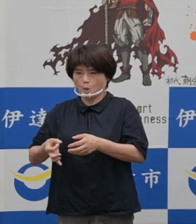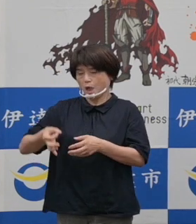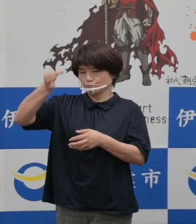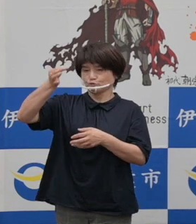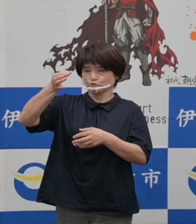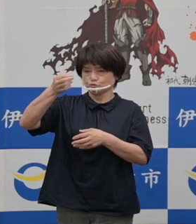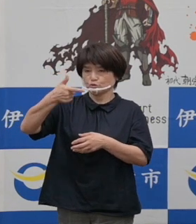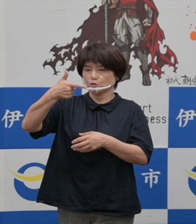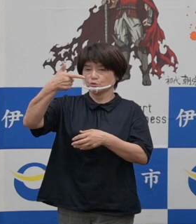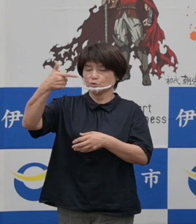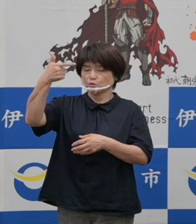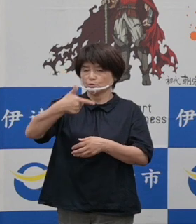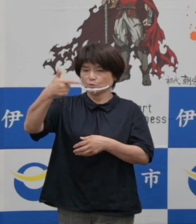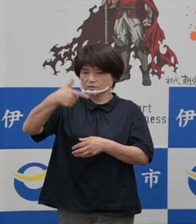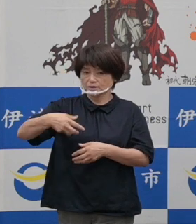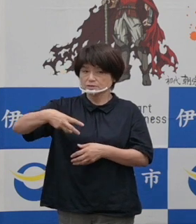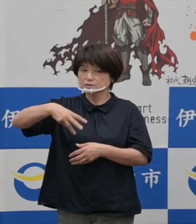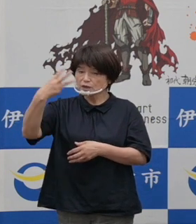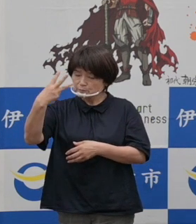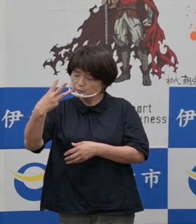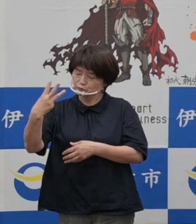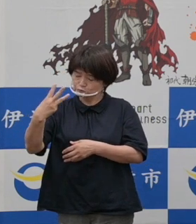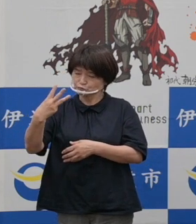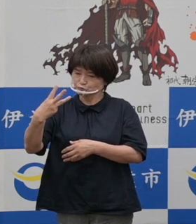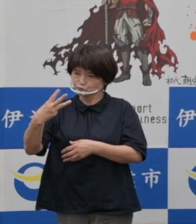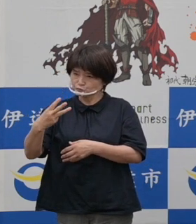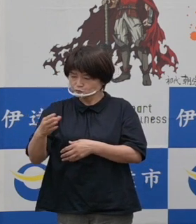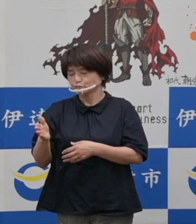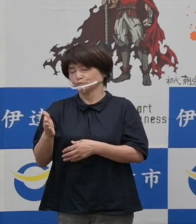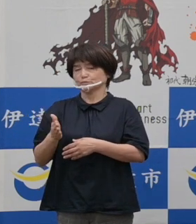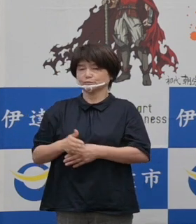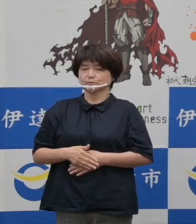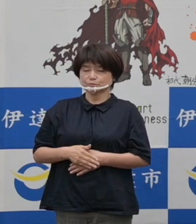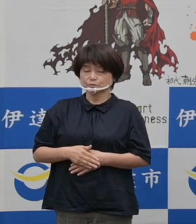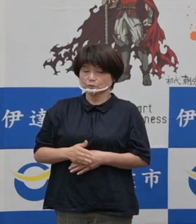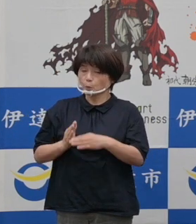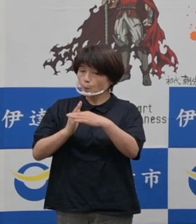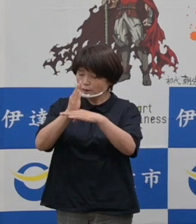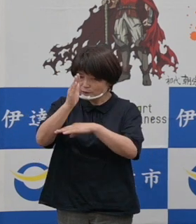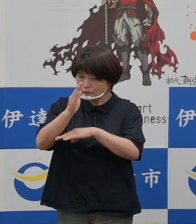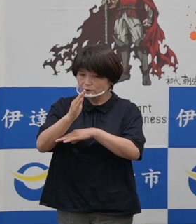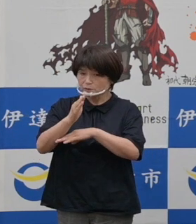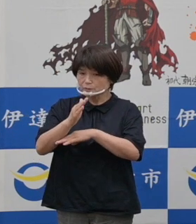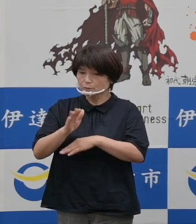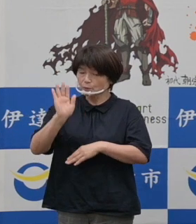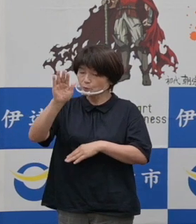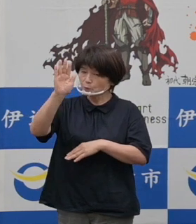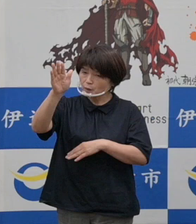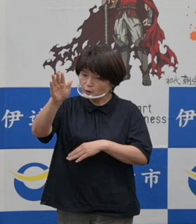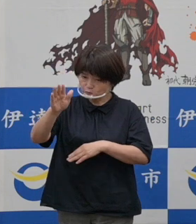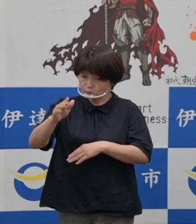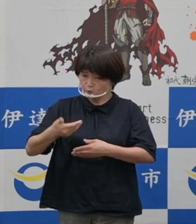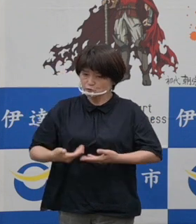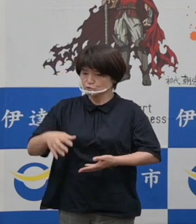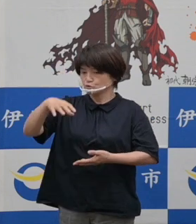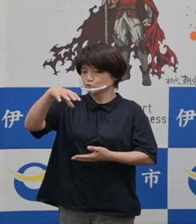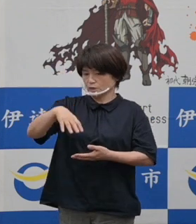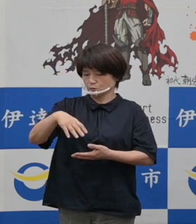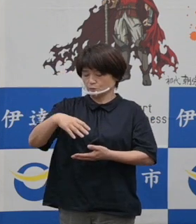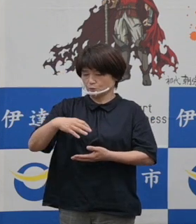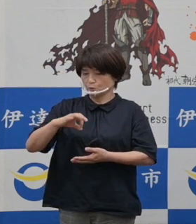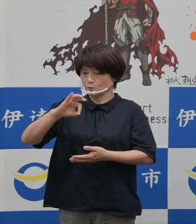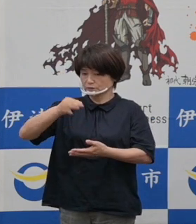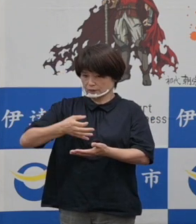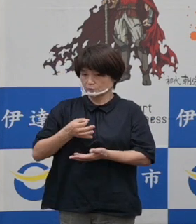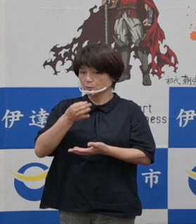6363万7000円となりました。今後さらにふる ふるさと納税の寄付の機会を広げて